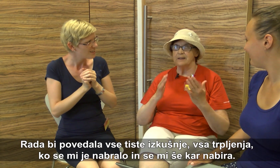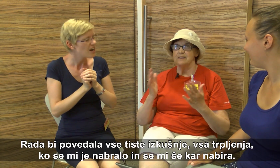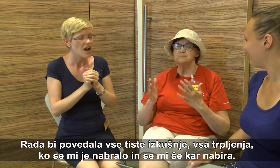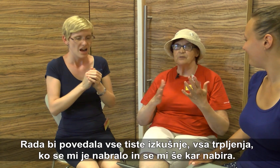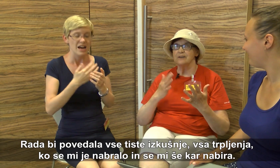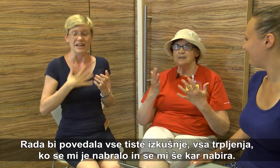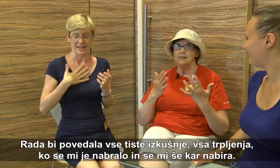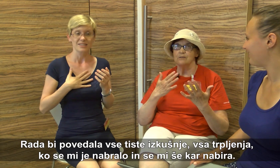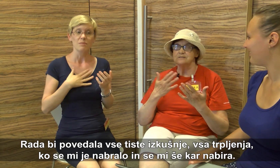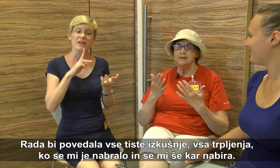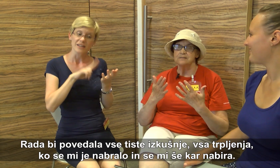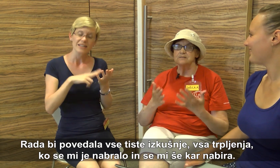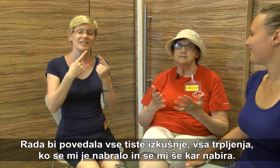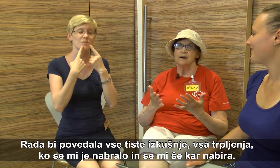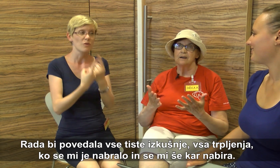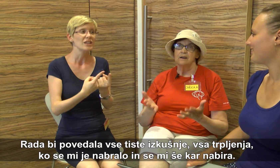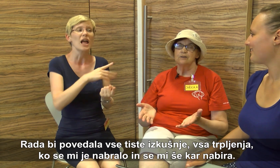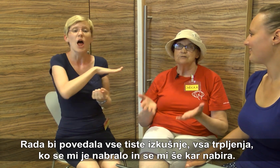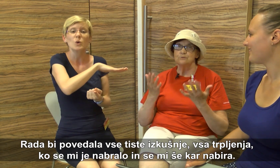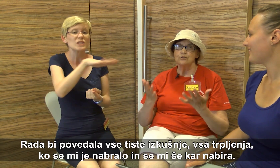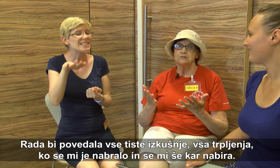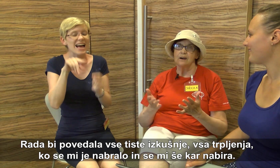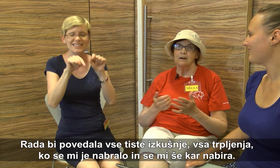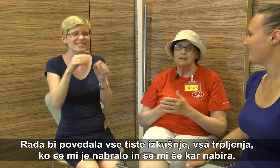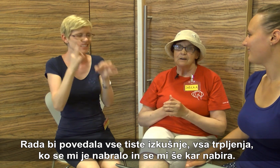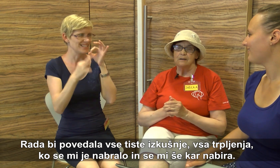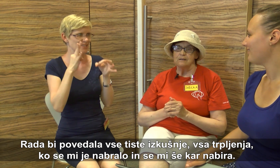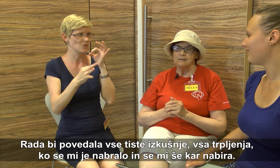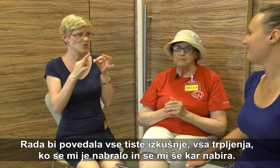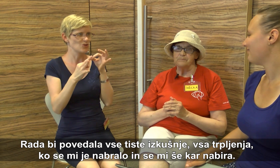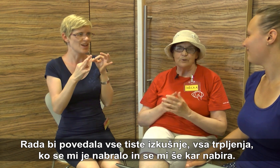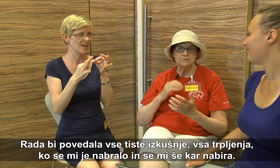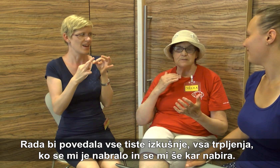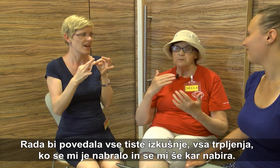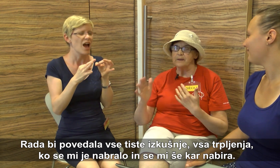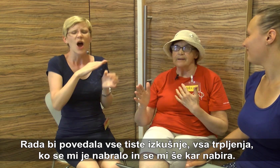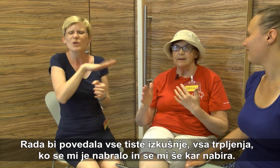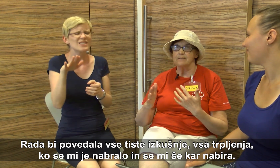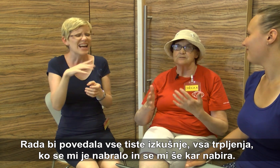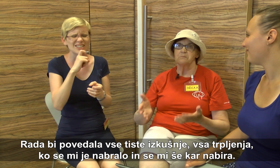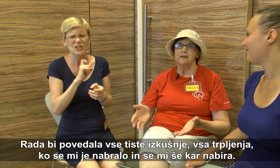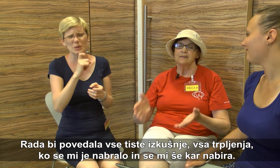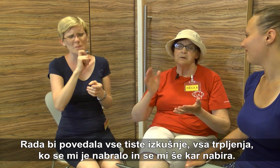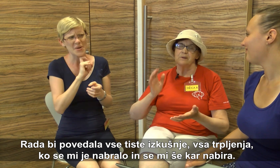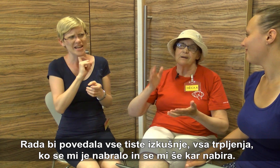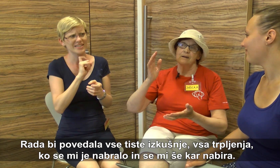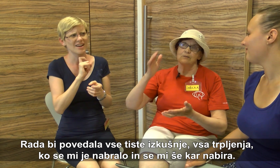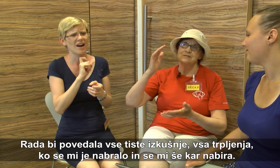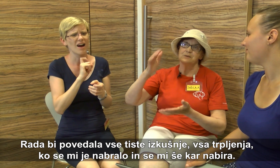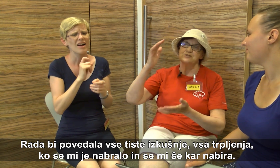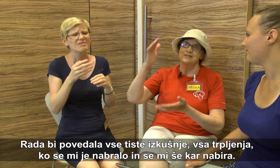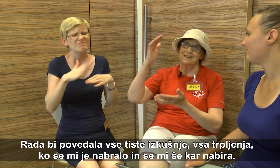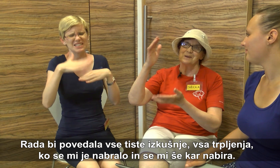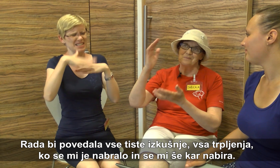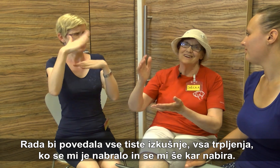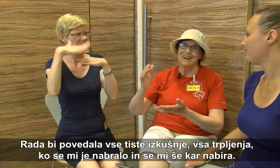Rada bi res povedala vse tiste izkušnje, vse trpljenje, ki se mi je nabralo in